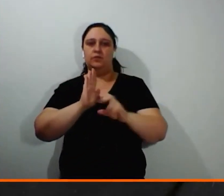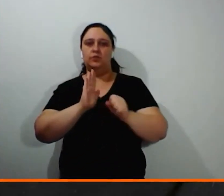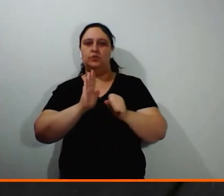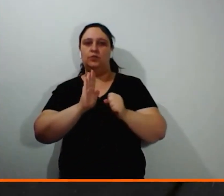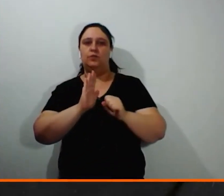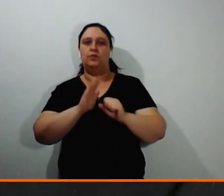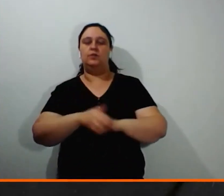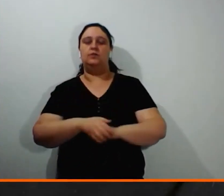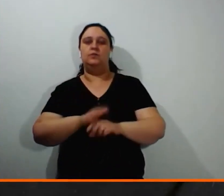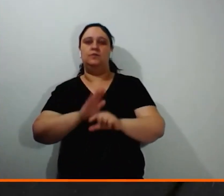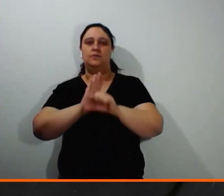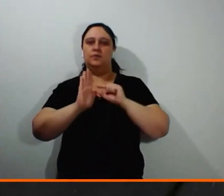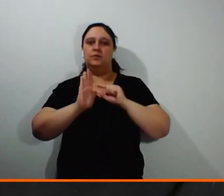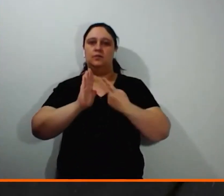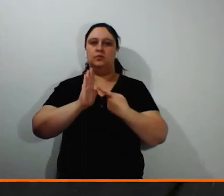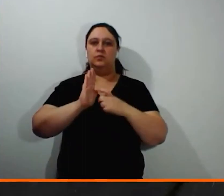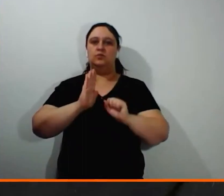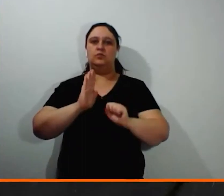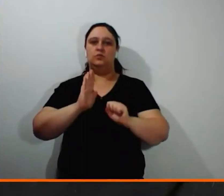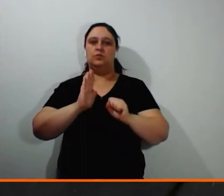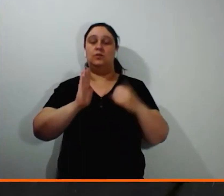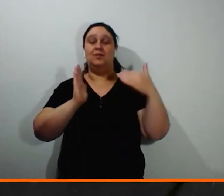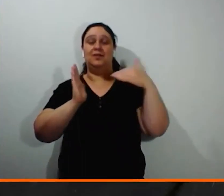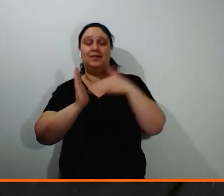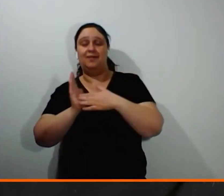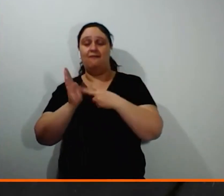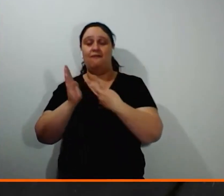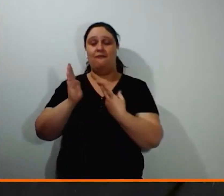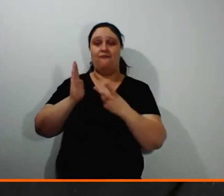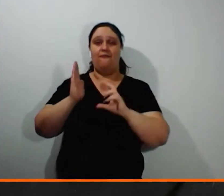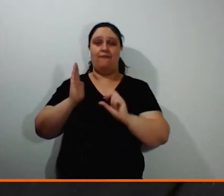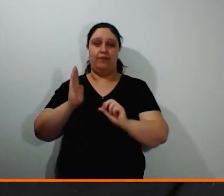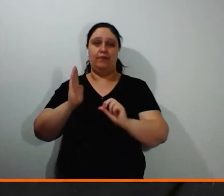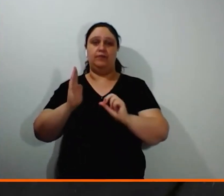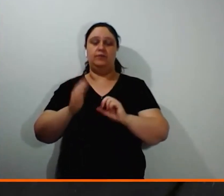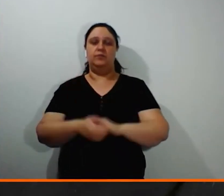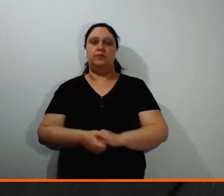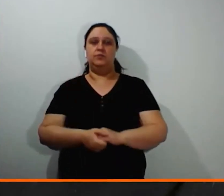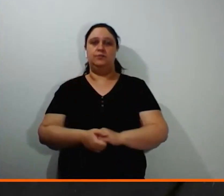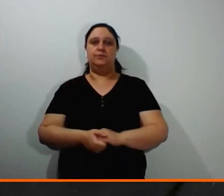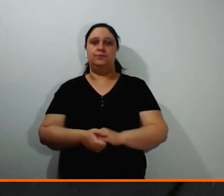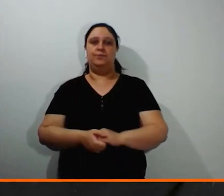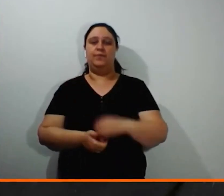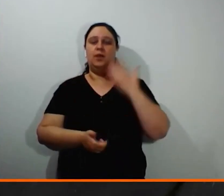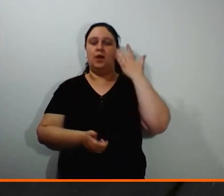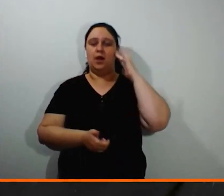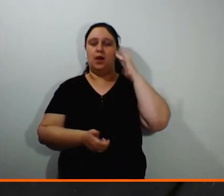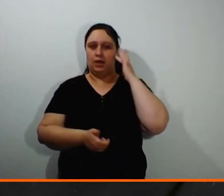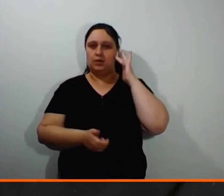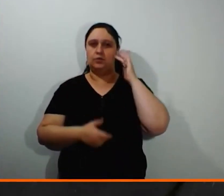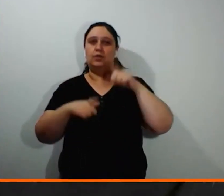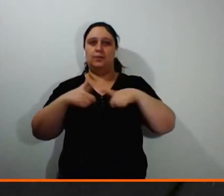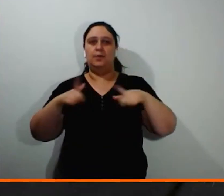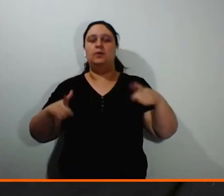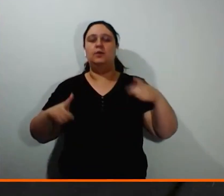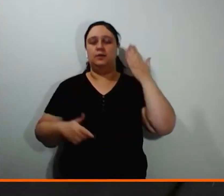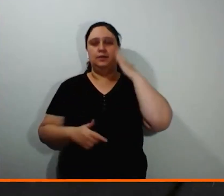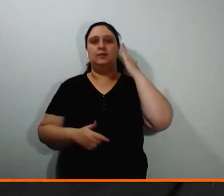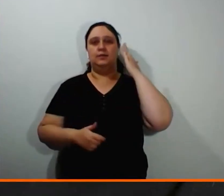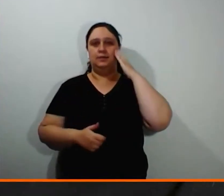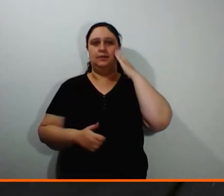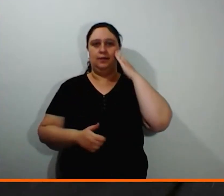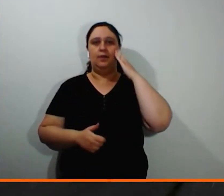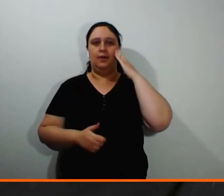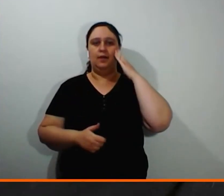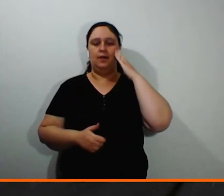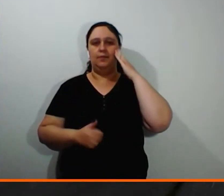versículo 18 a 20, né? Eu acho que muitos de vocês sabem desses versículos de cor e